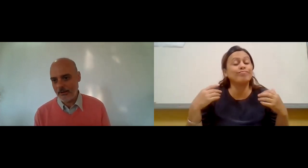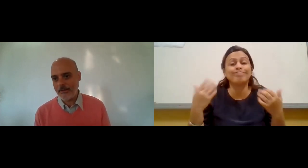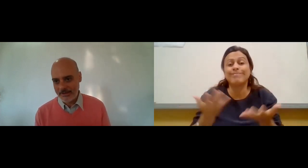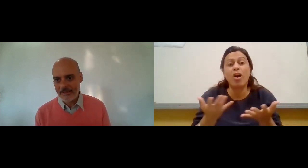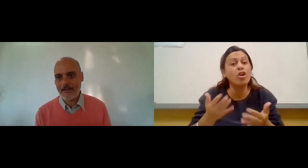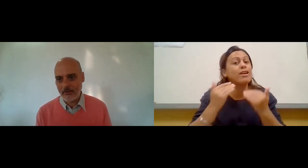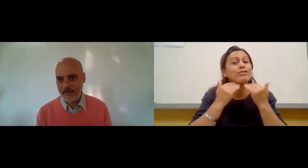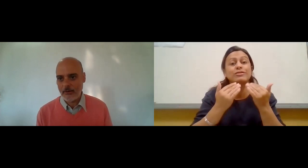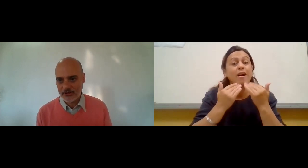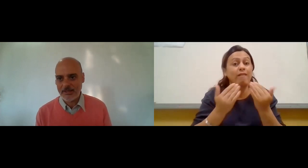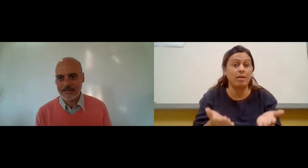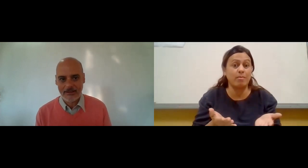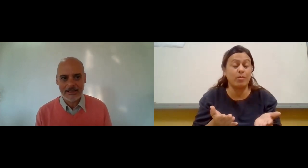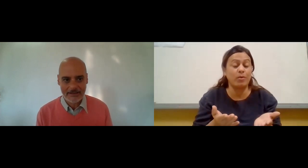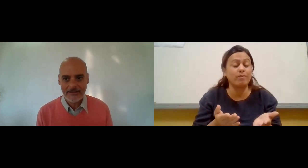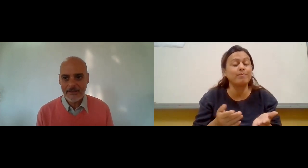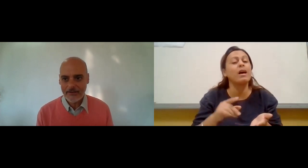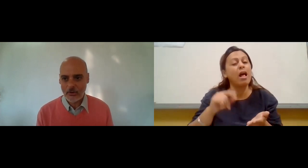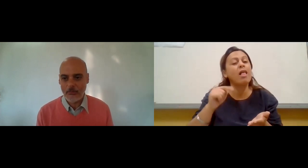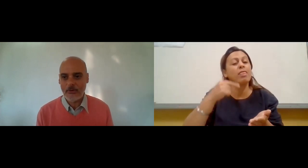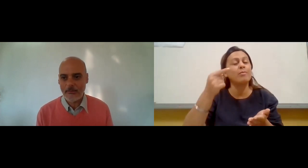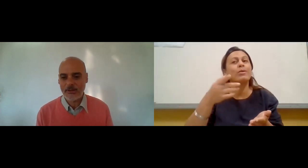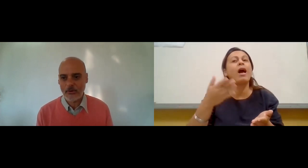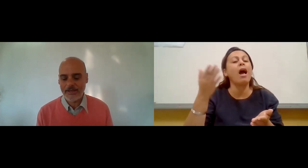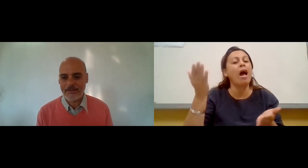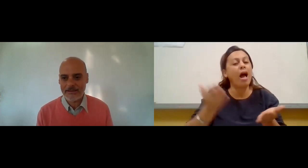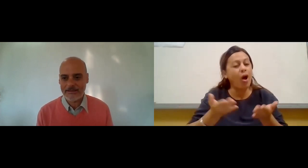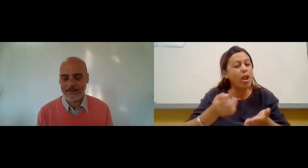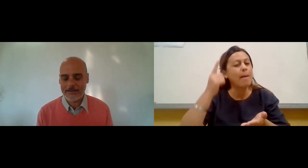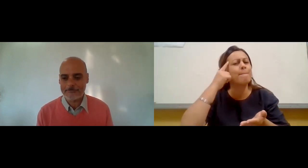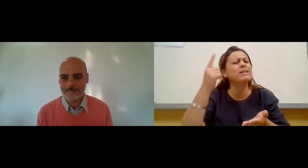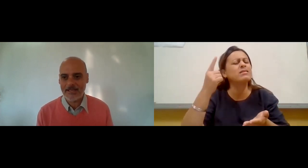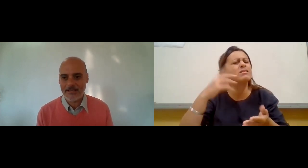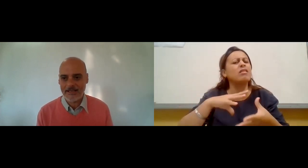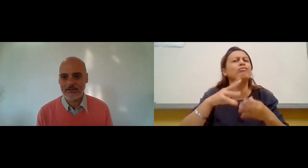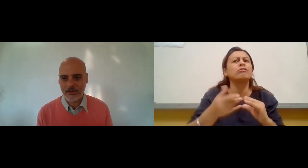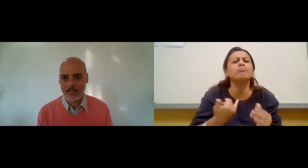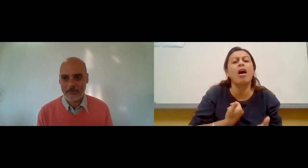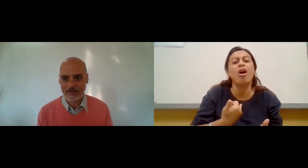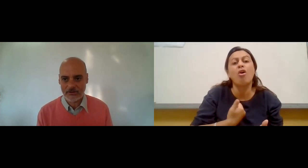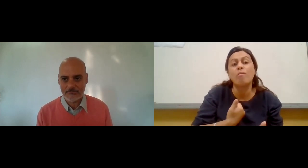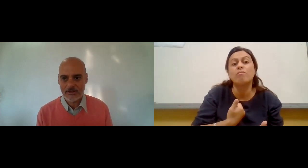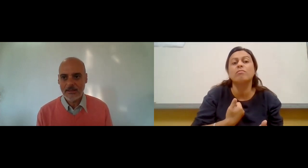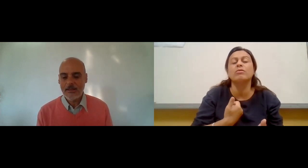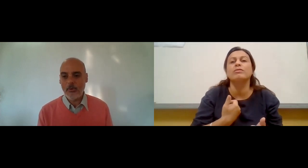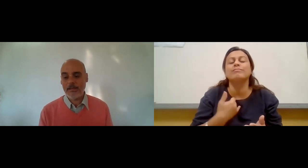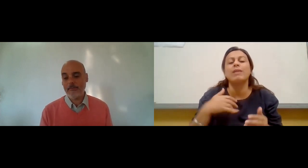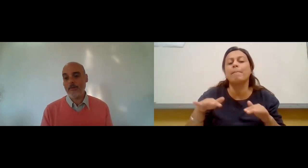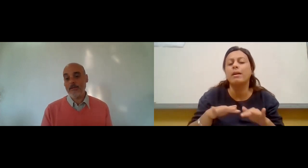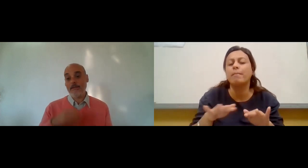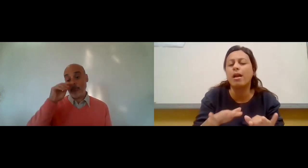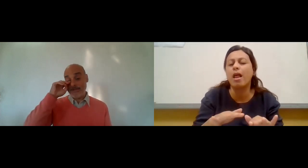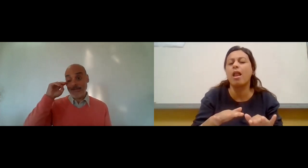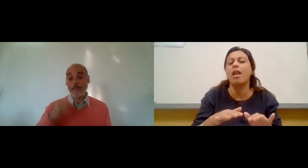Pero bueno, a brevedad, ahora nos vamos a poner a trabajar a ver cómo vamos a poder encarar esto de la preparación.